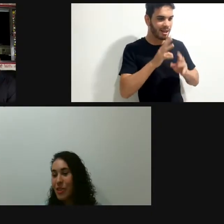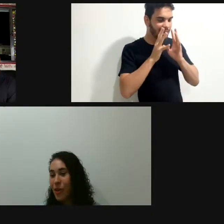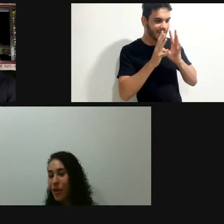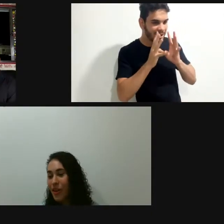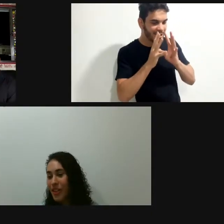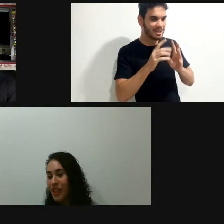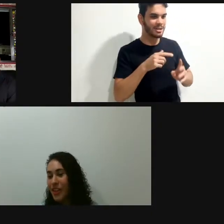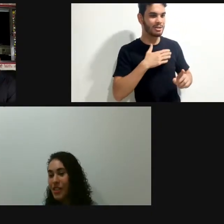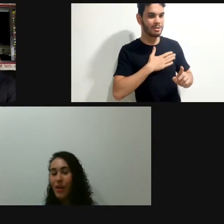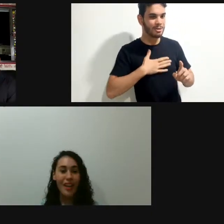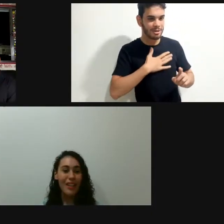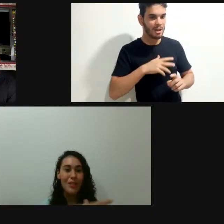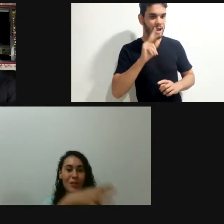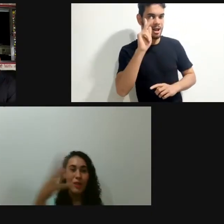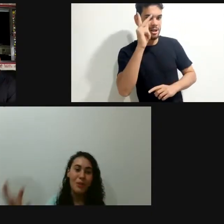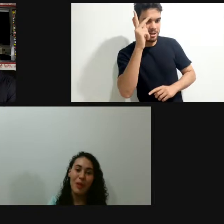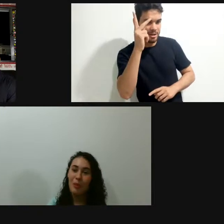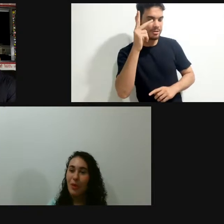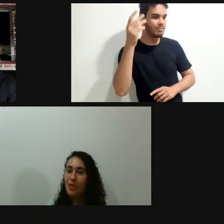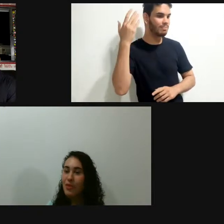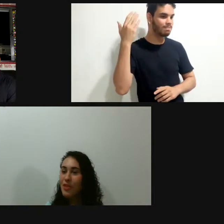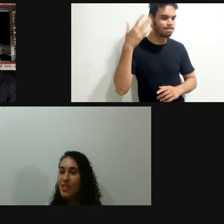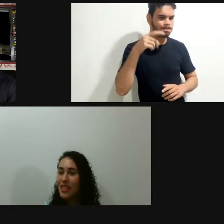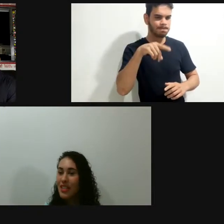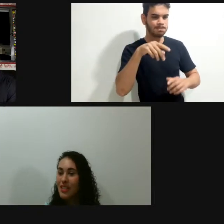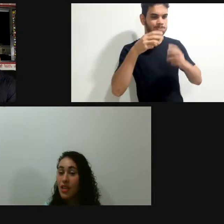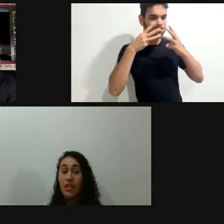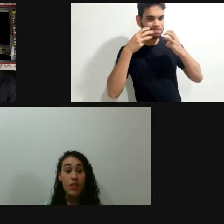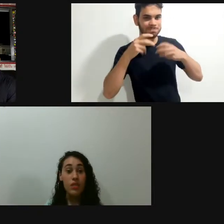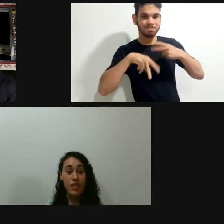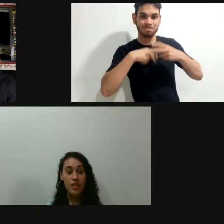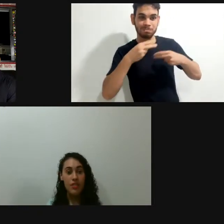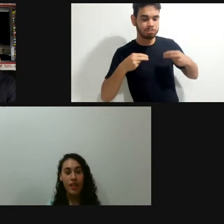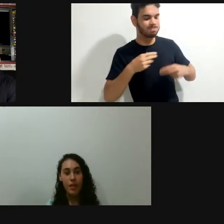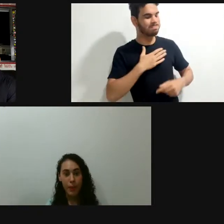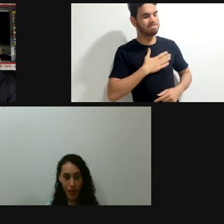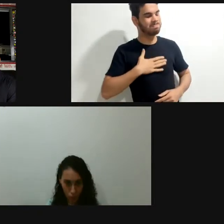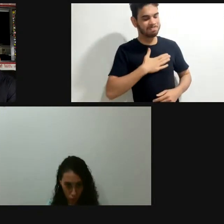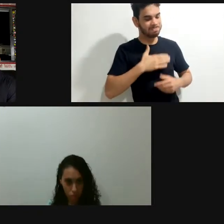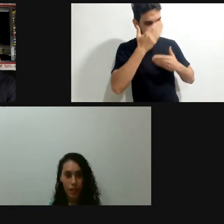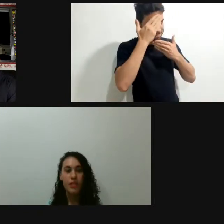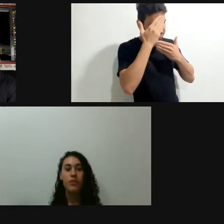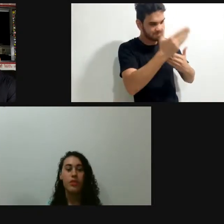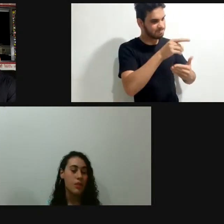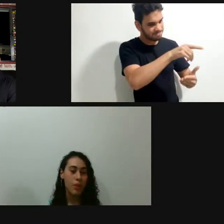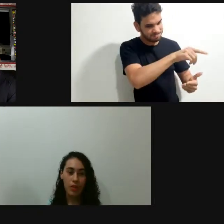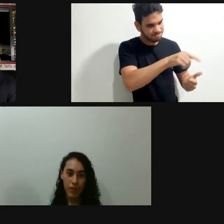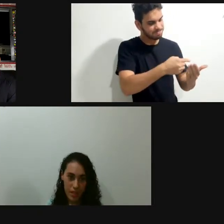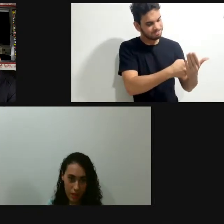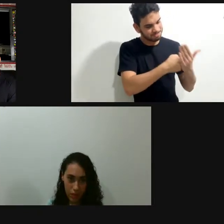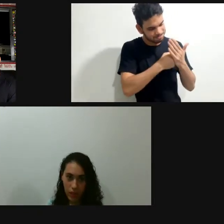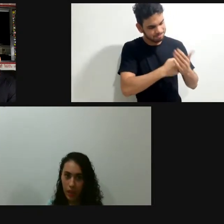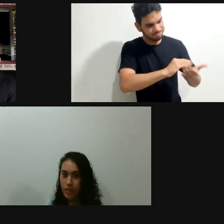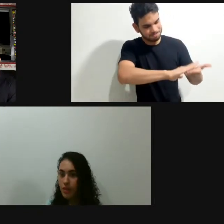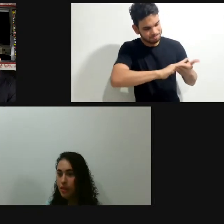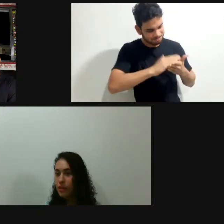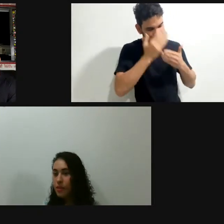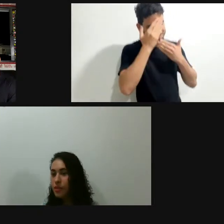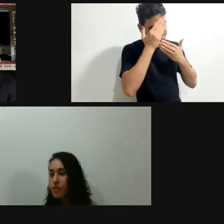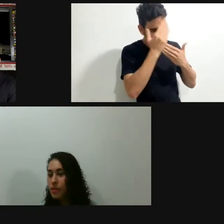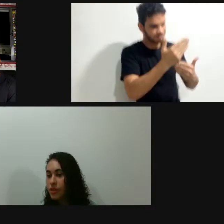a história. E eu agradeço muito pelo apoio de vocês. Se vocês tiverem perguntas, vocês podem fazer à